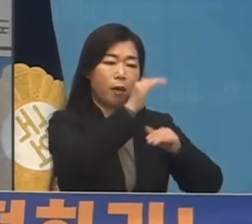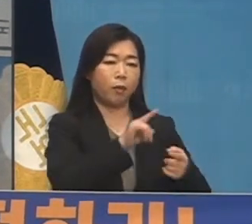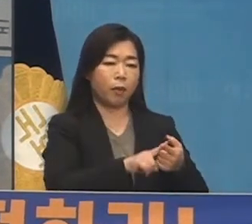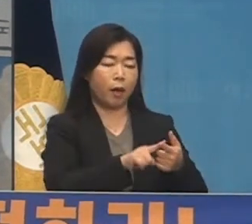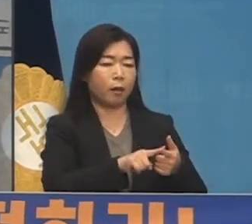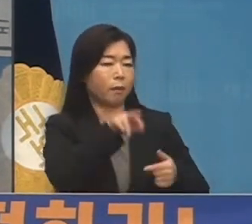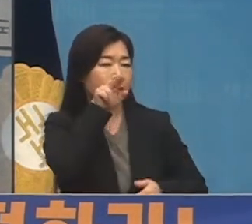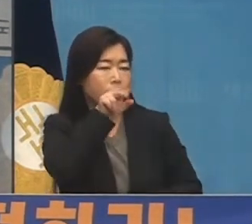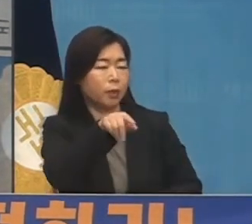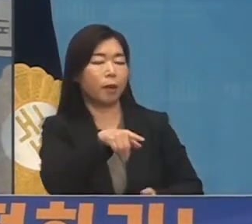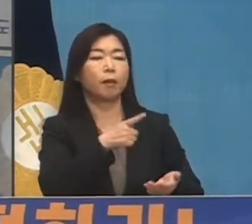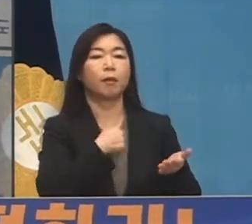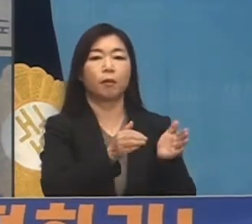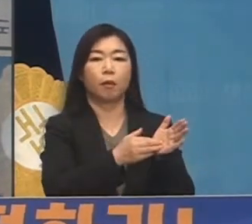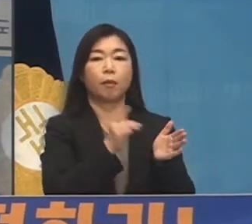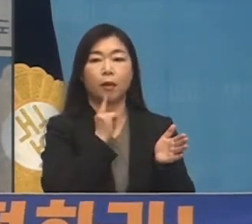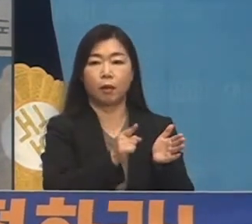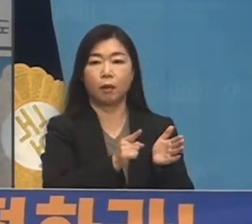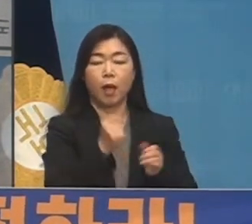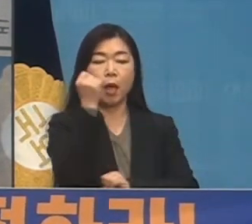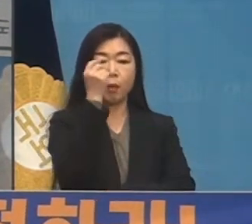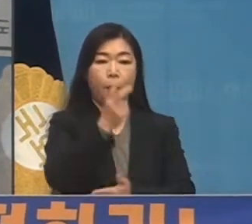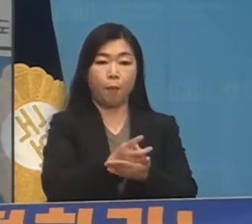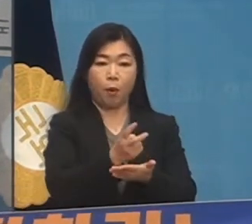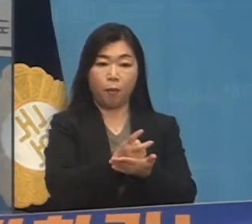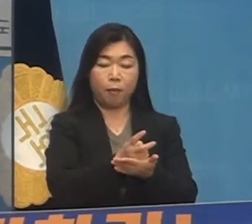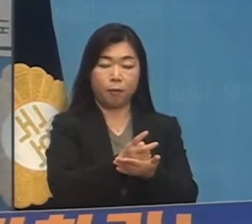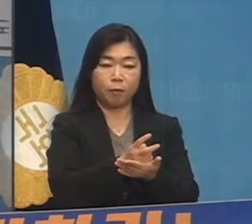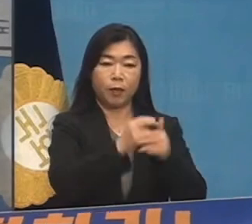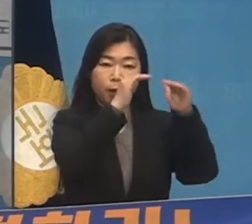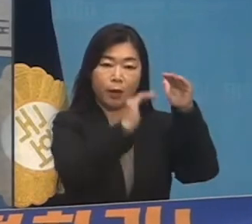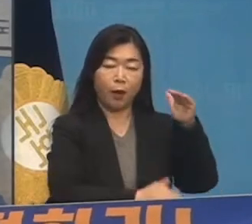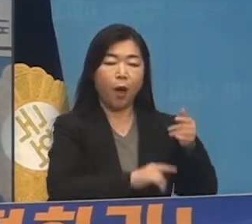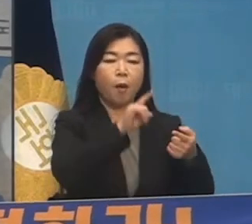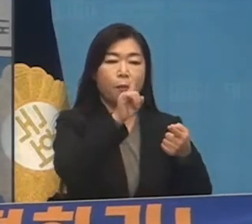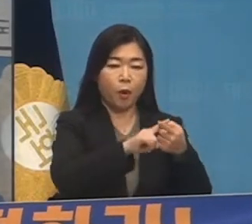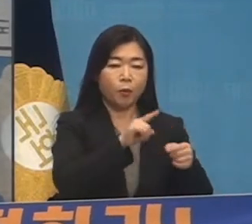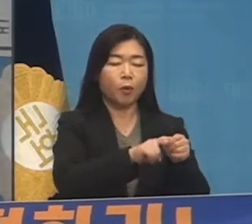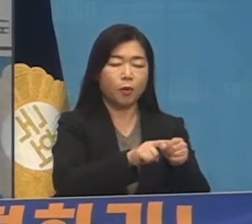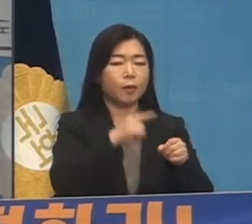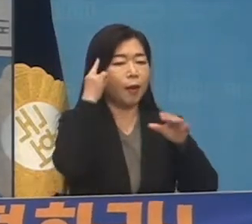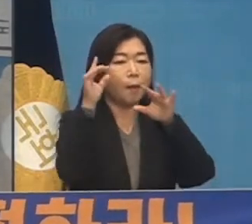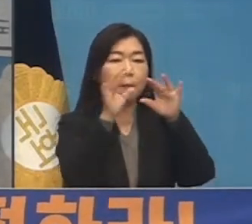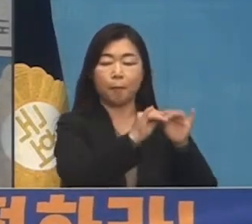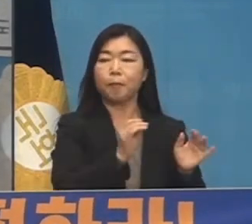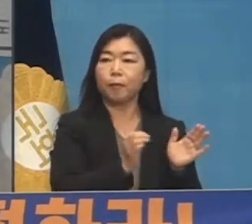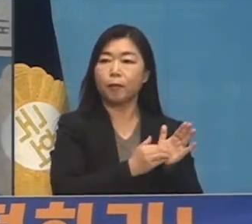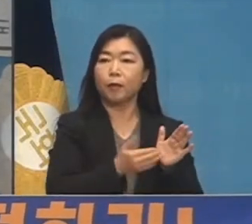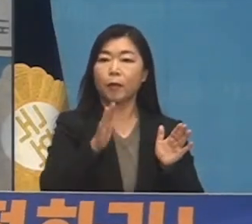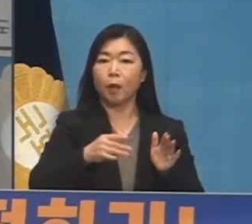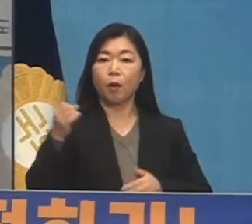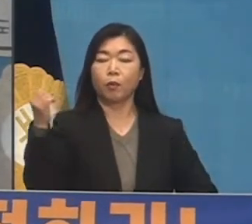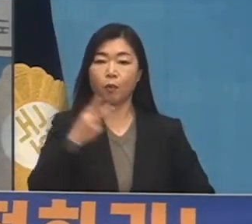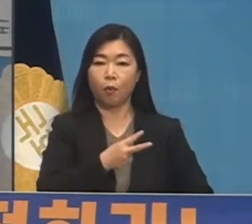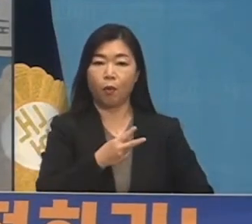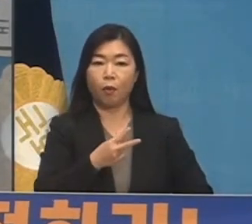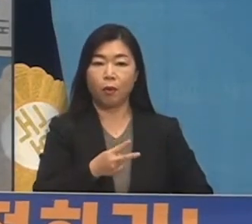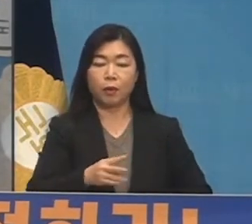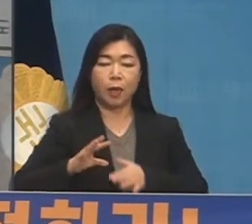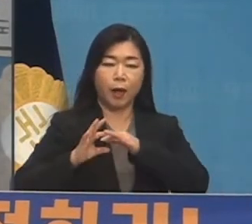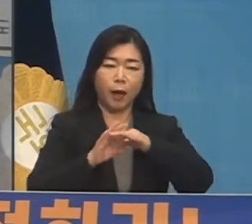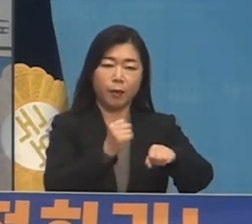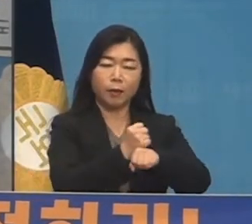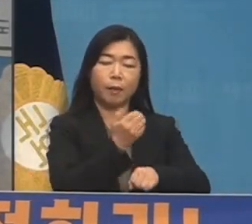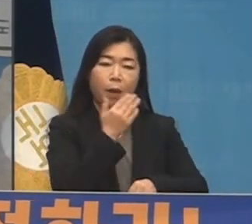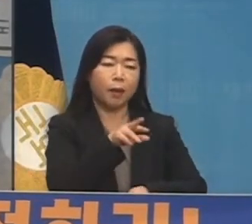지적이 있었습니다. 기본법이 갖는 그 취지에는 모두 동의하셨습니다. 더군다나 지적한